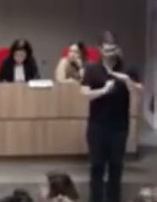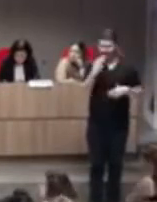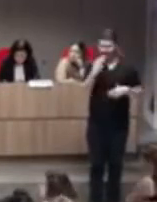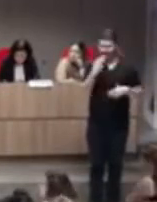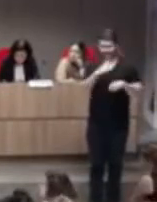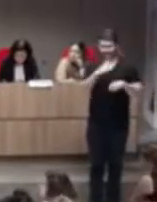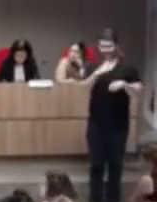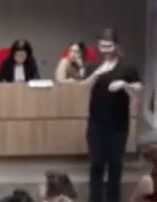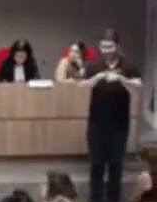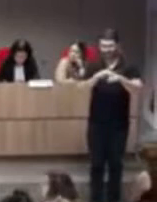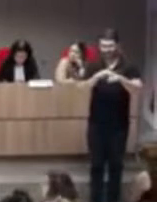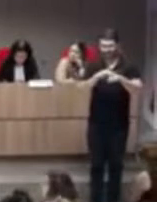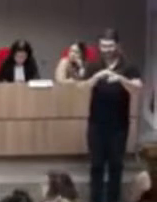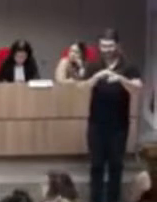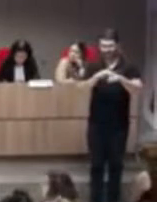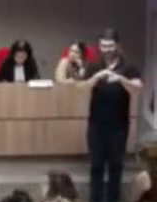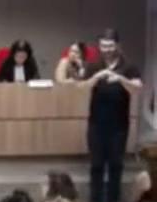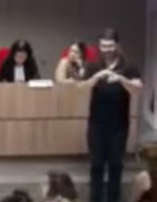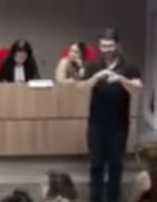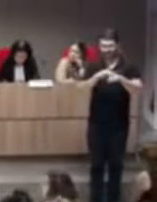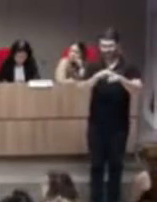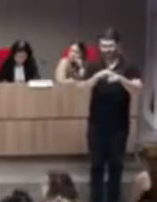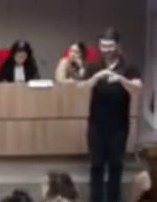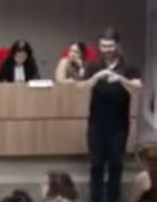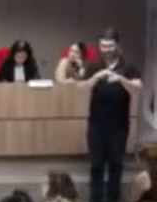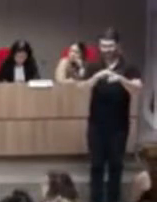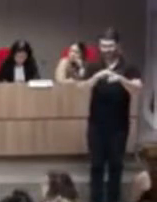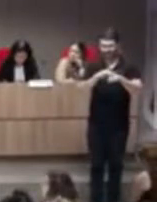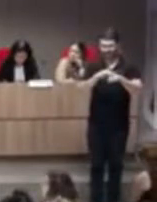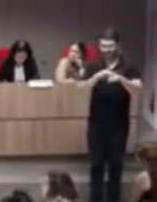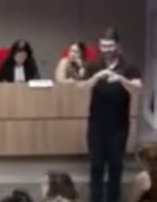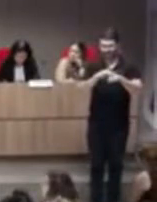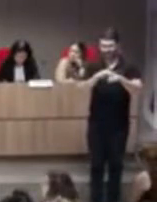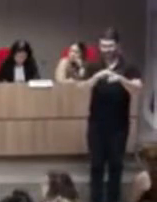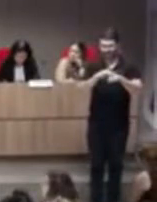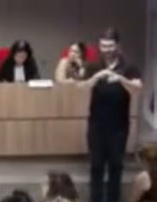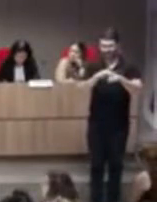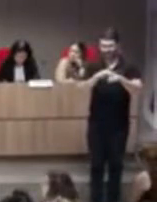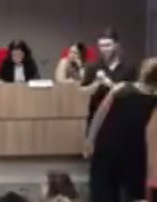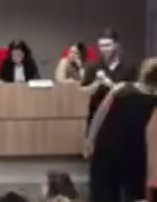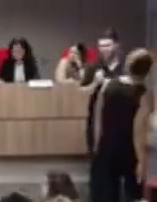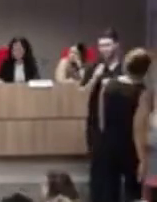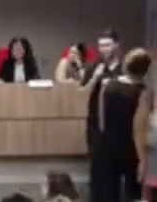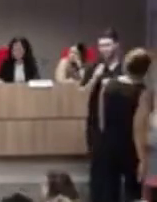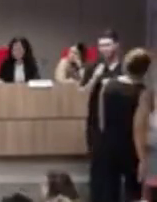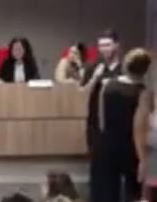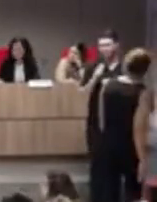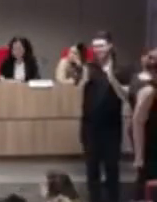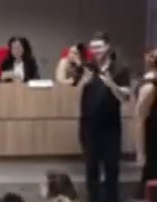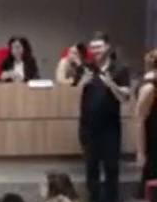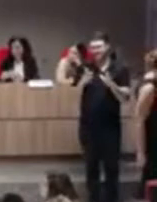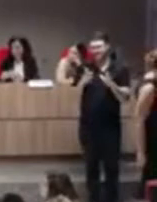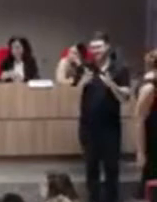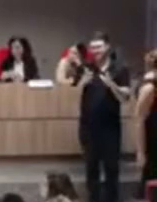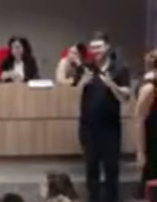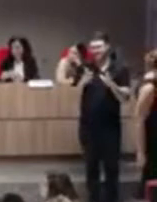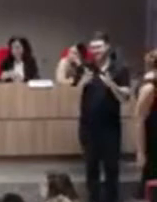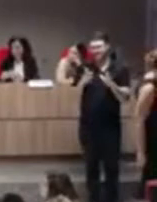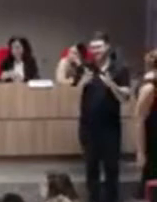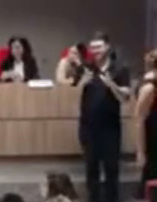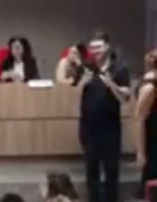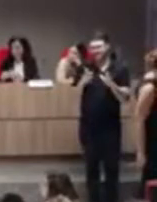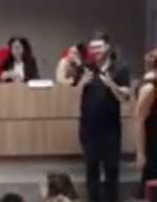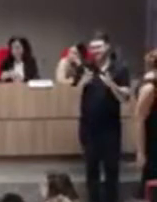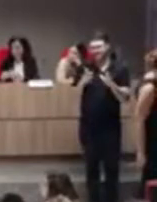que estava há 60 anos institucionalizado. Ele devia ter uns 70 anos, 75 anos, e ele há 60